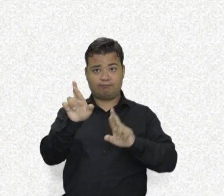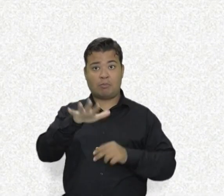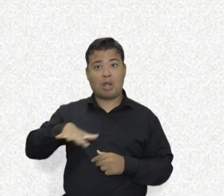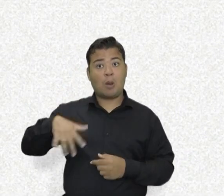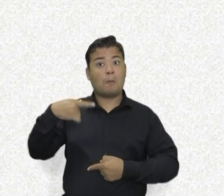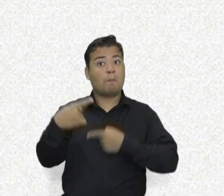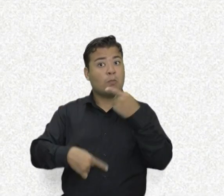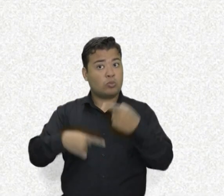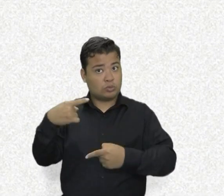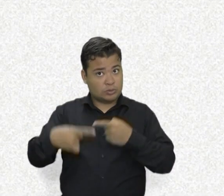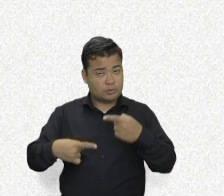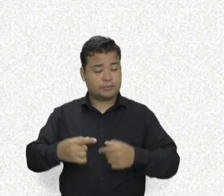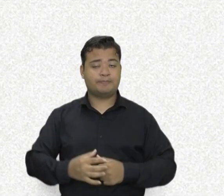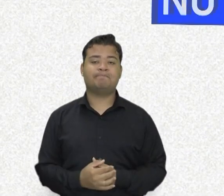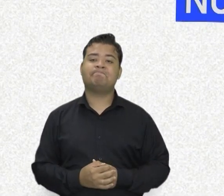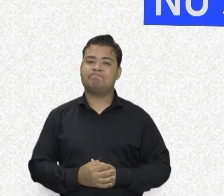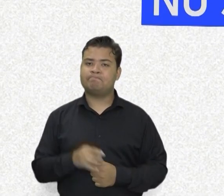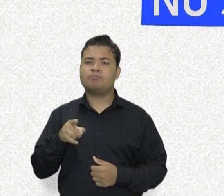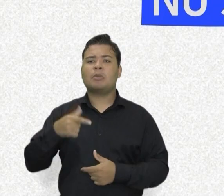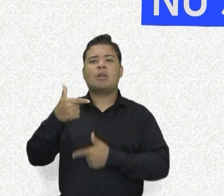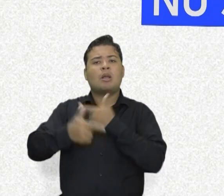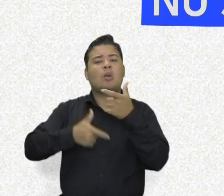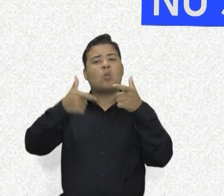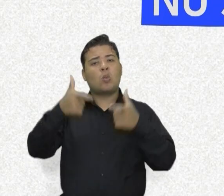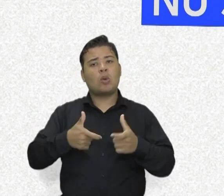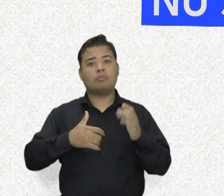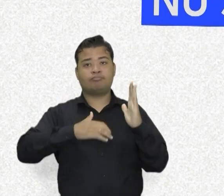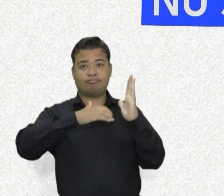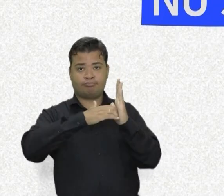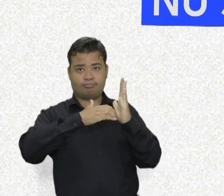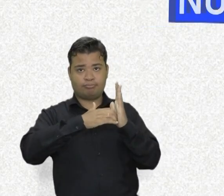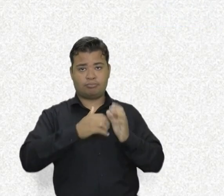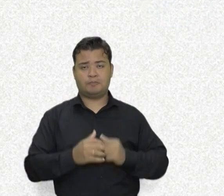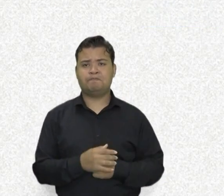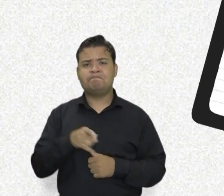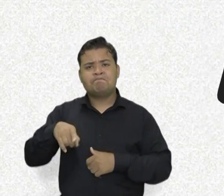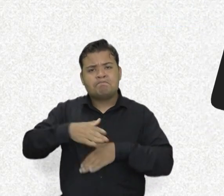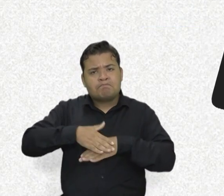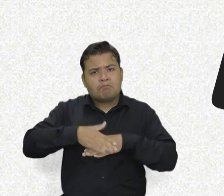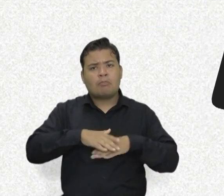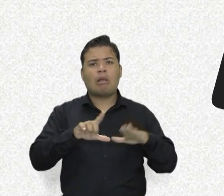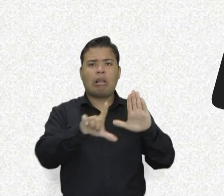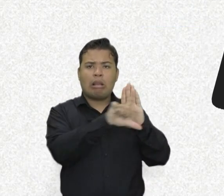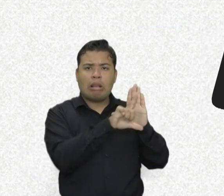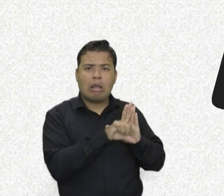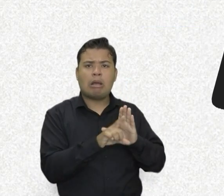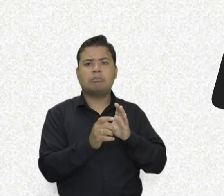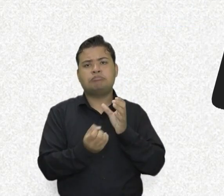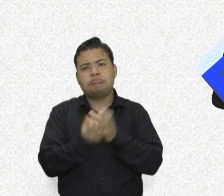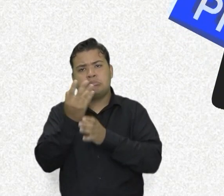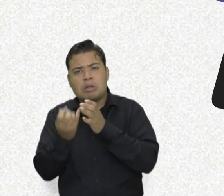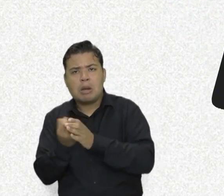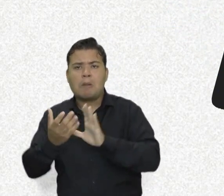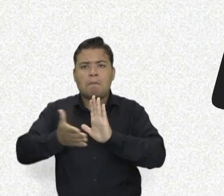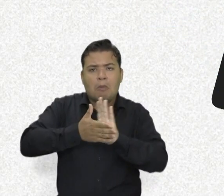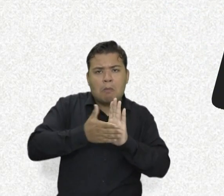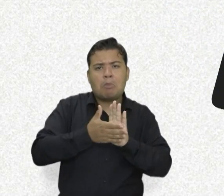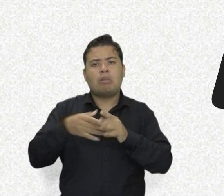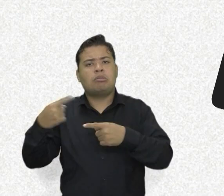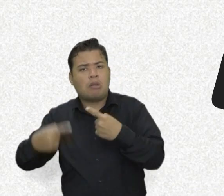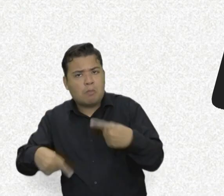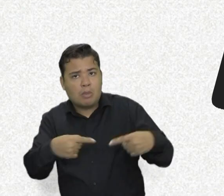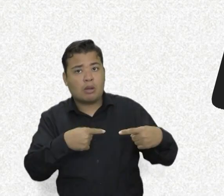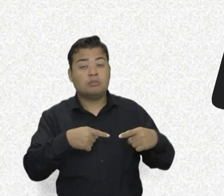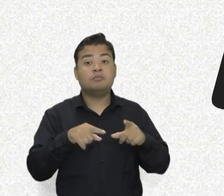representantes políticos dos estados e atuam no Senado Federal. Tem como função legislar, ou seja,